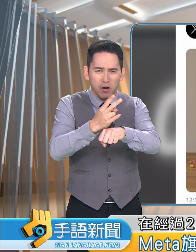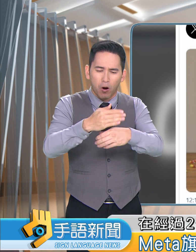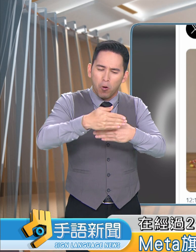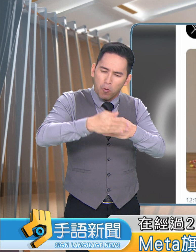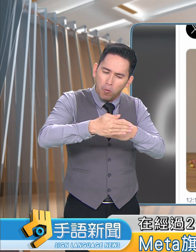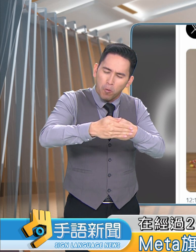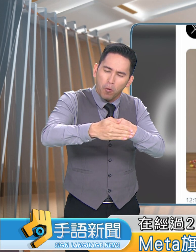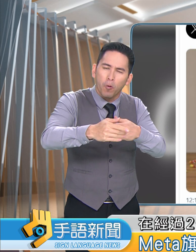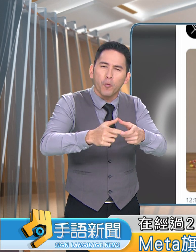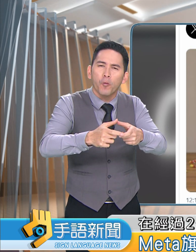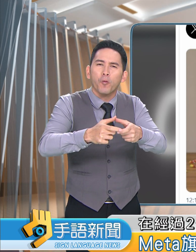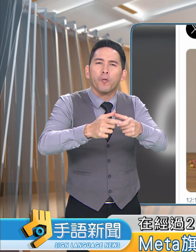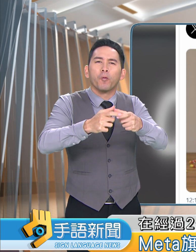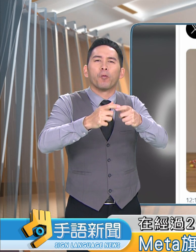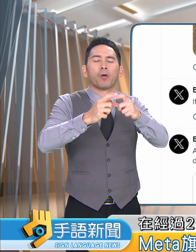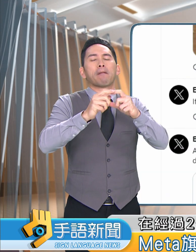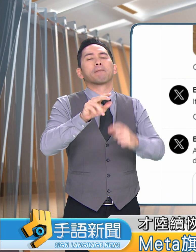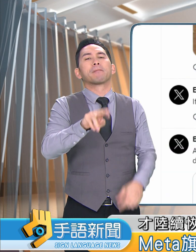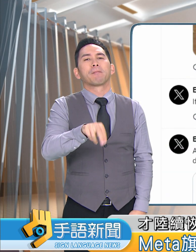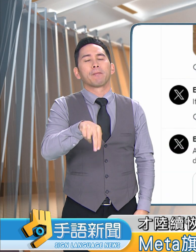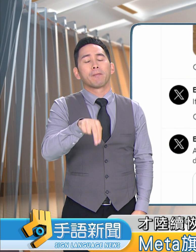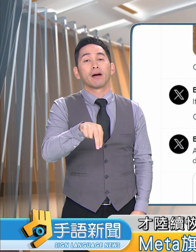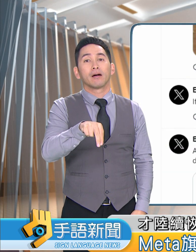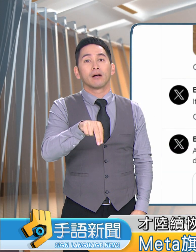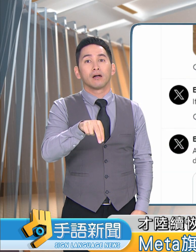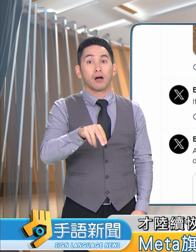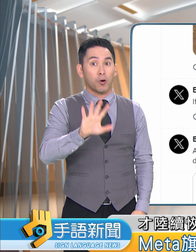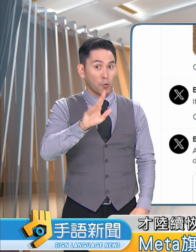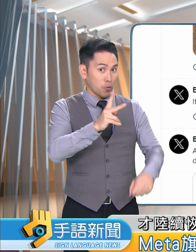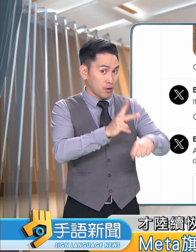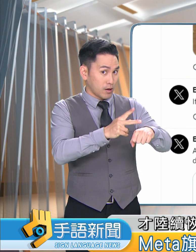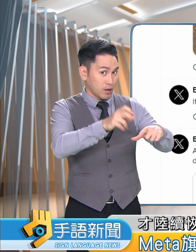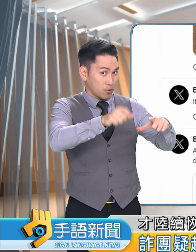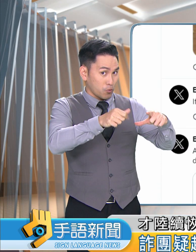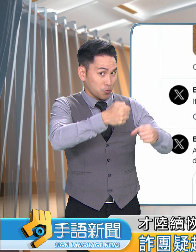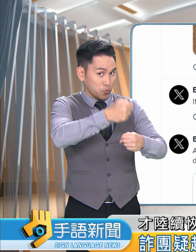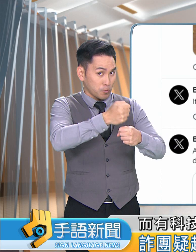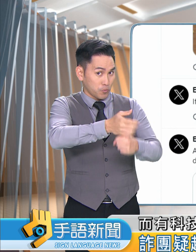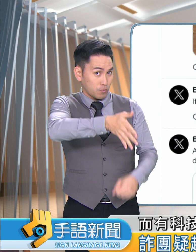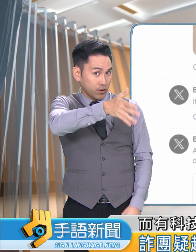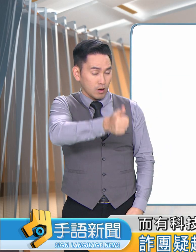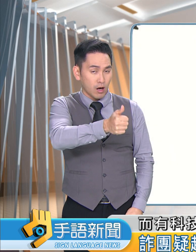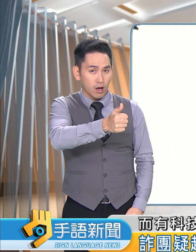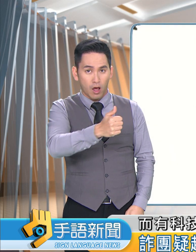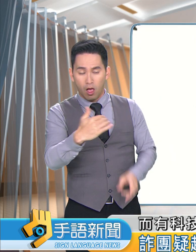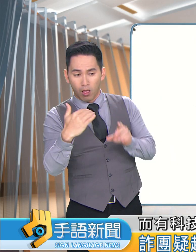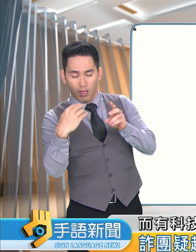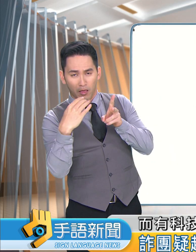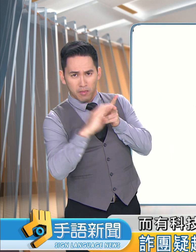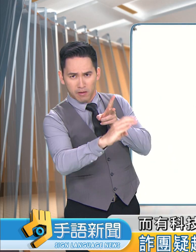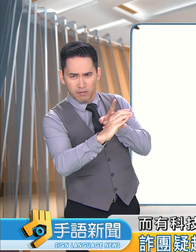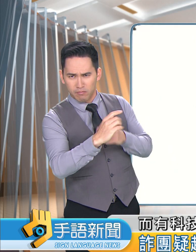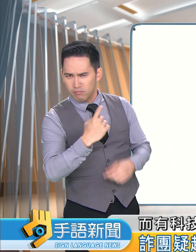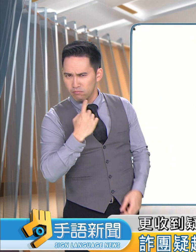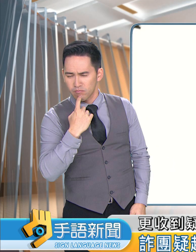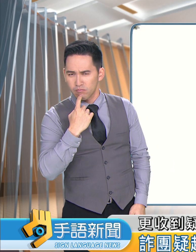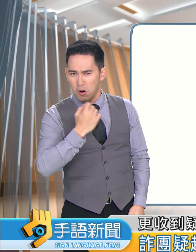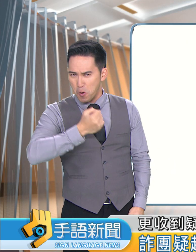时抢修后，才陆续恢复正常使用。而有科技公司执行长更收到疑